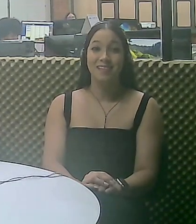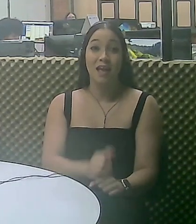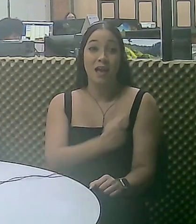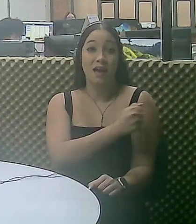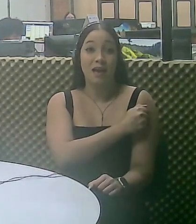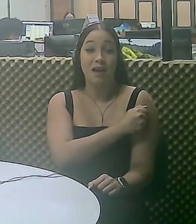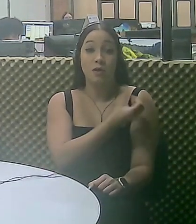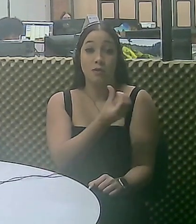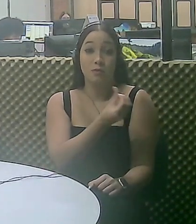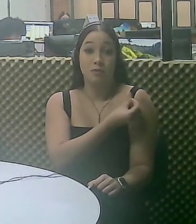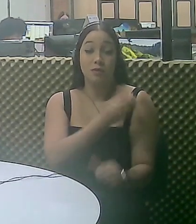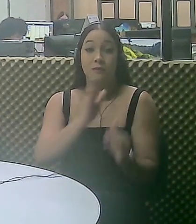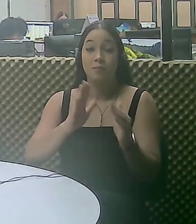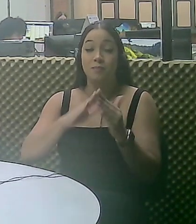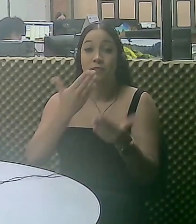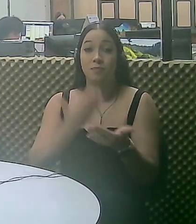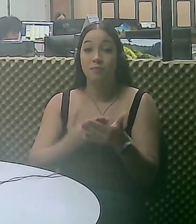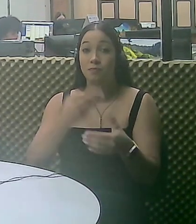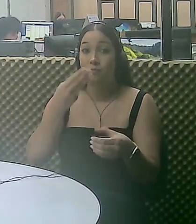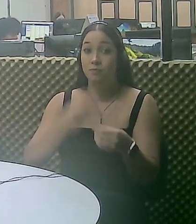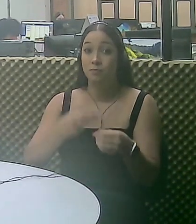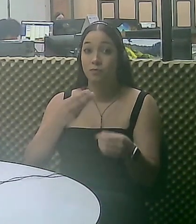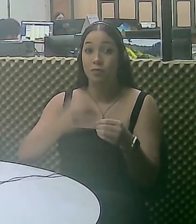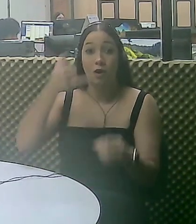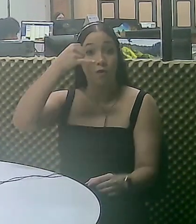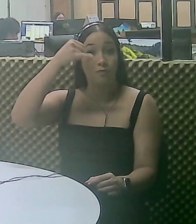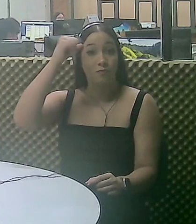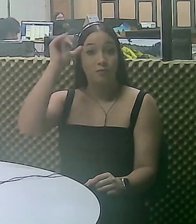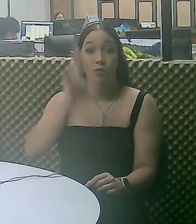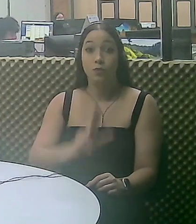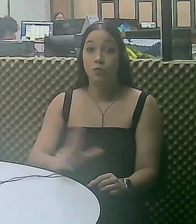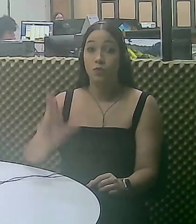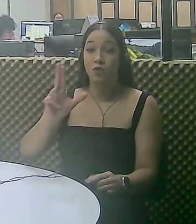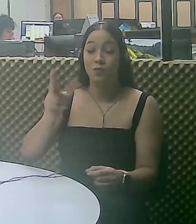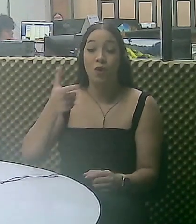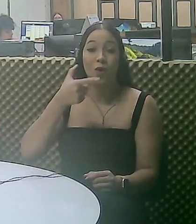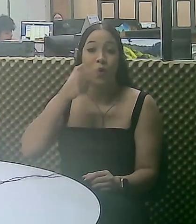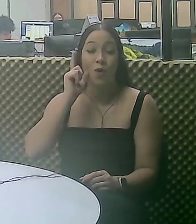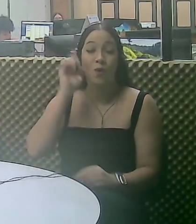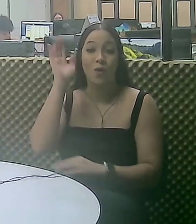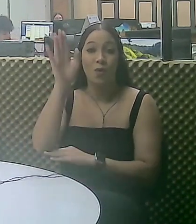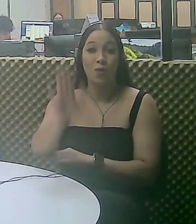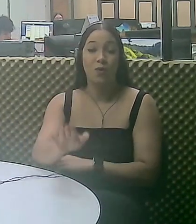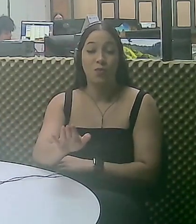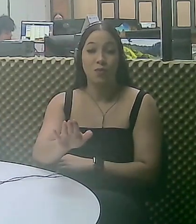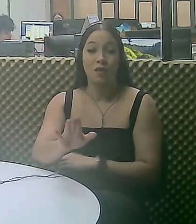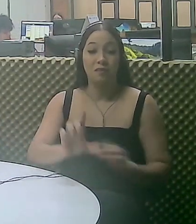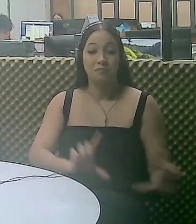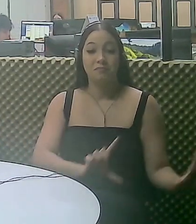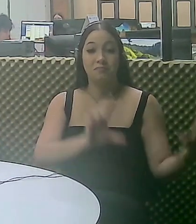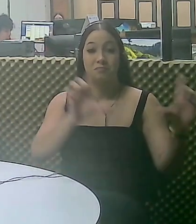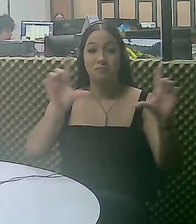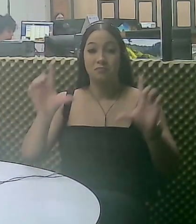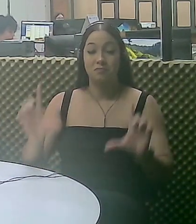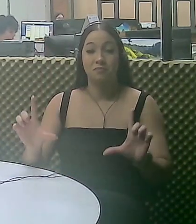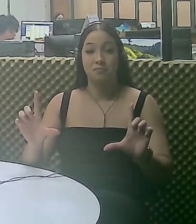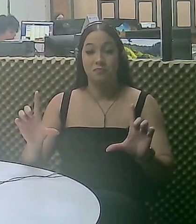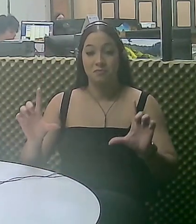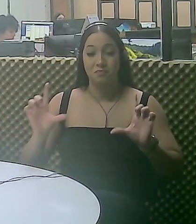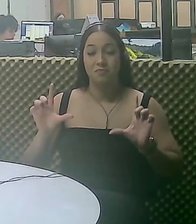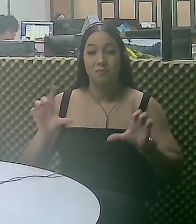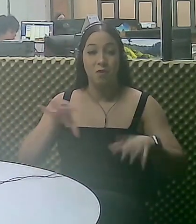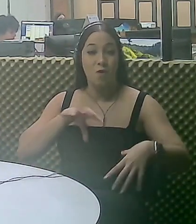Alunos do sexto ano das escolas municipais da zona rural de Uberlândia receberam, na tarde desta segunda-feira, dia 11,